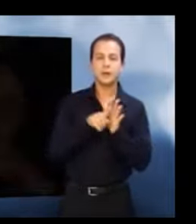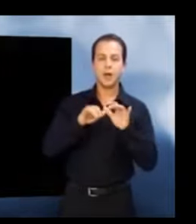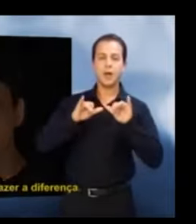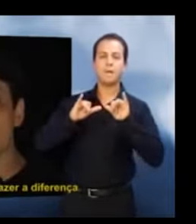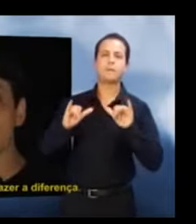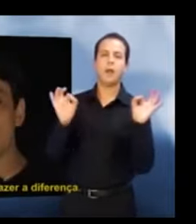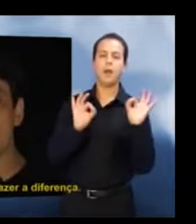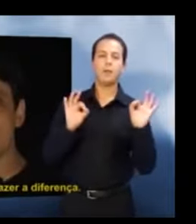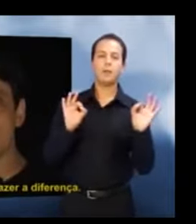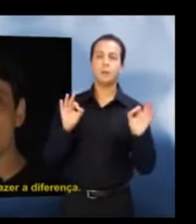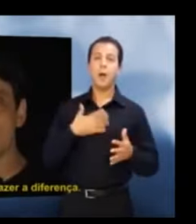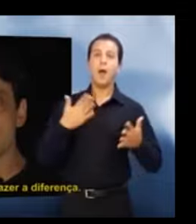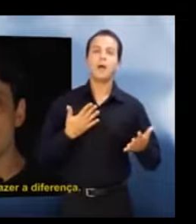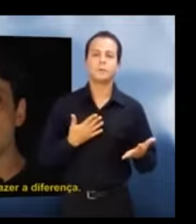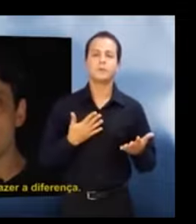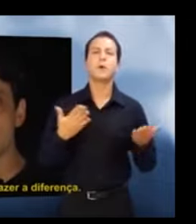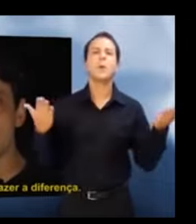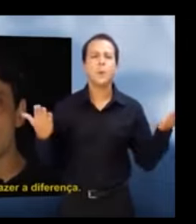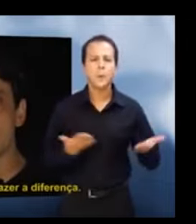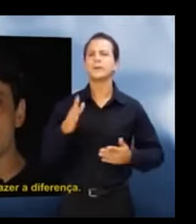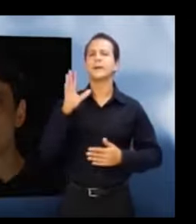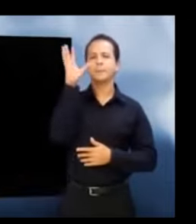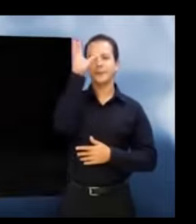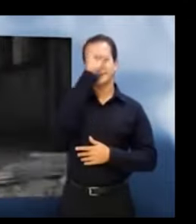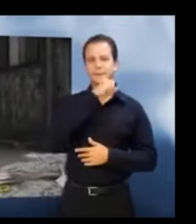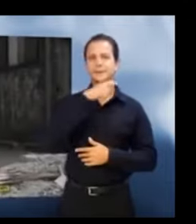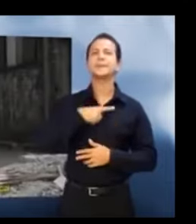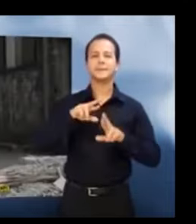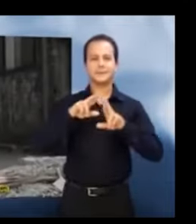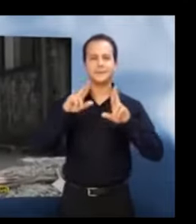avisar. Hoje eu aprendi a fazer a diferença.